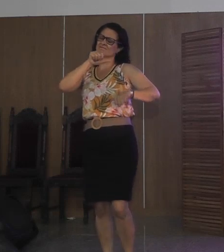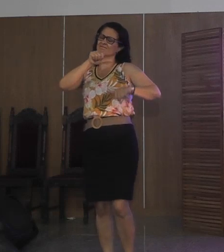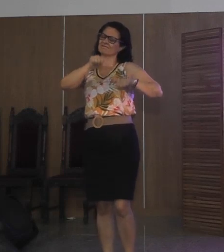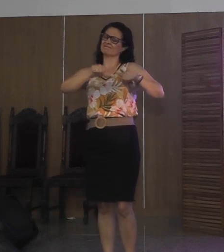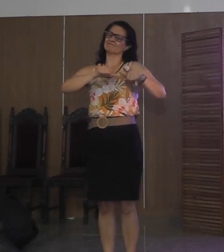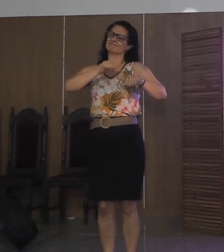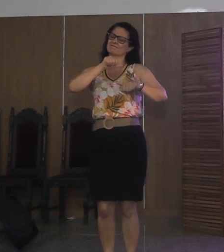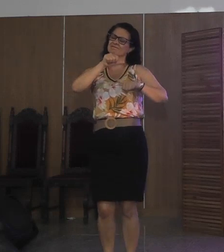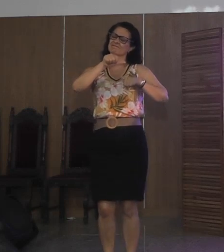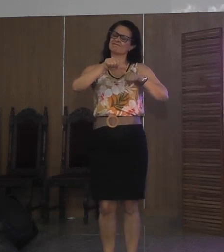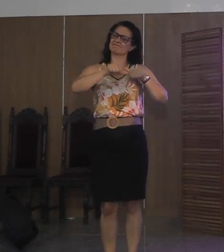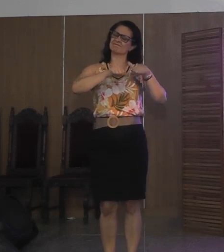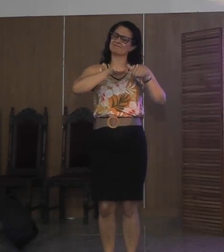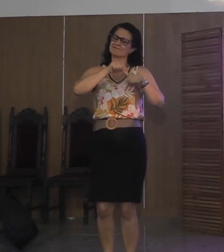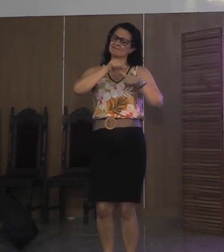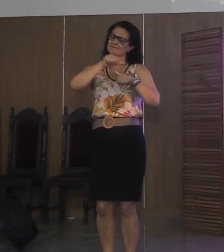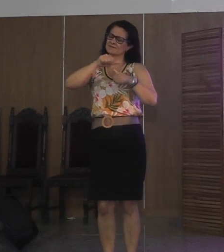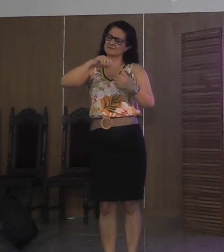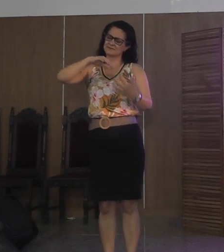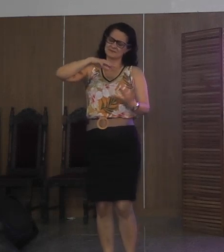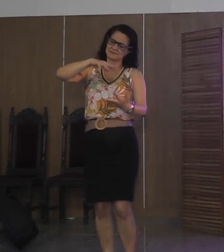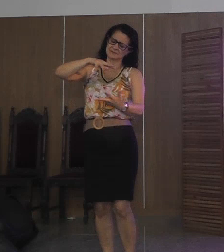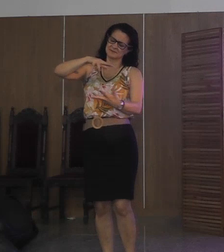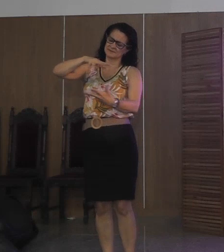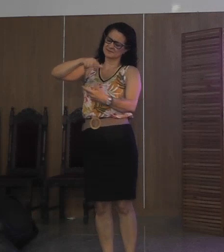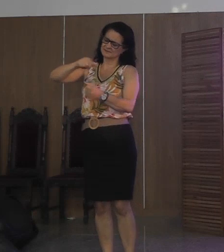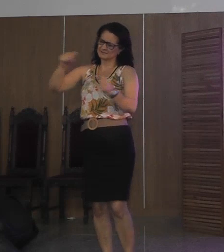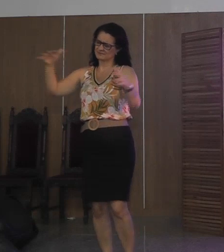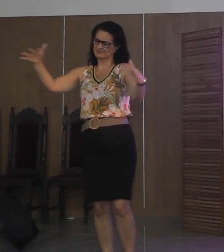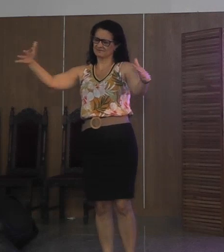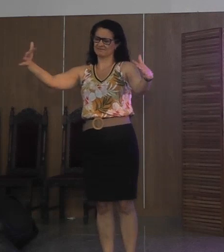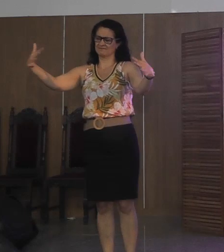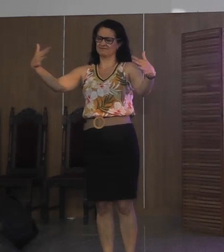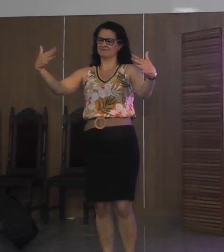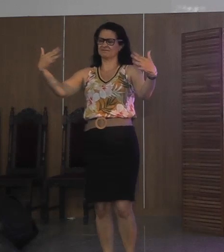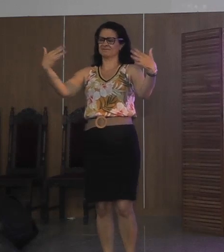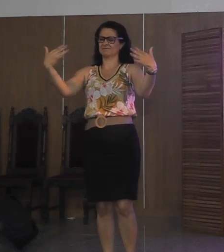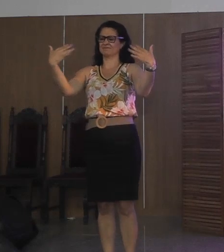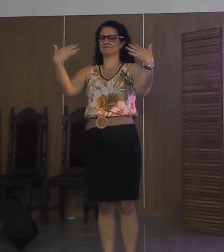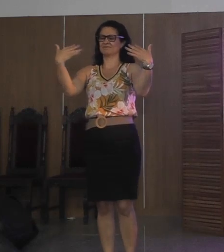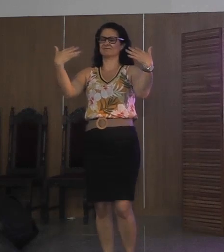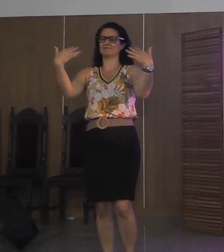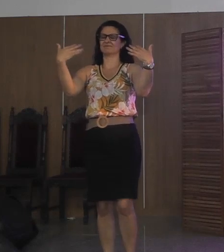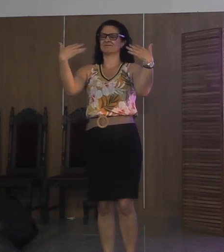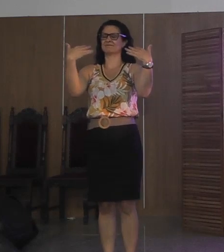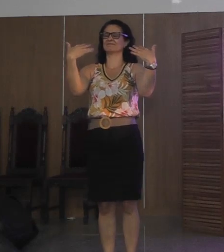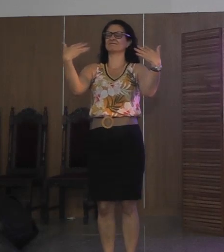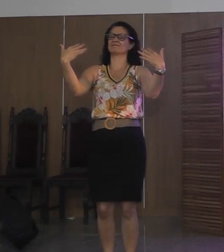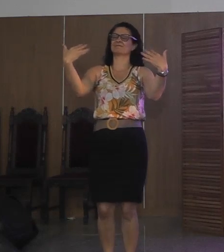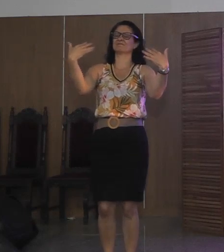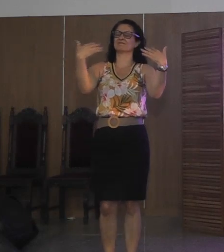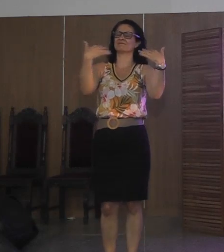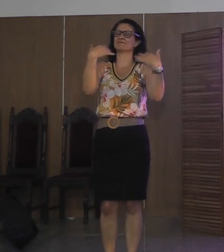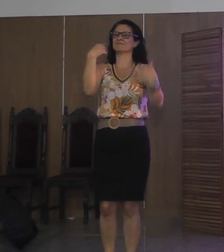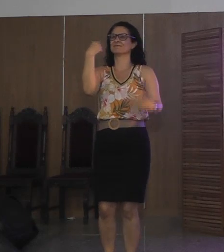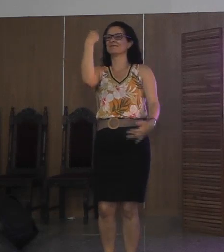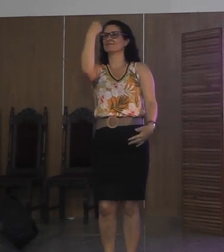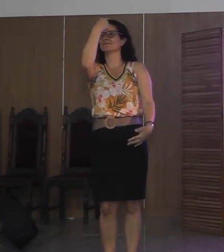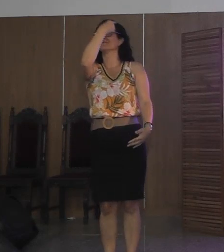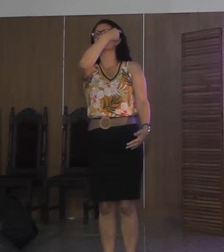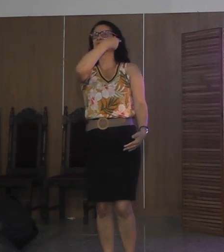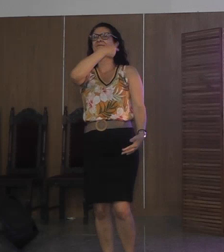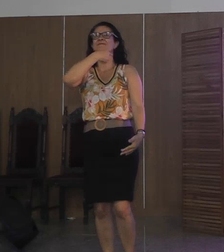completar, até que o mundo possa ver o